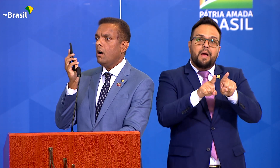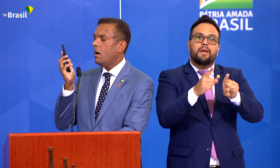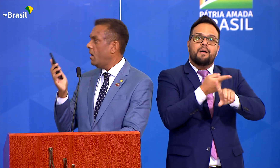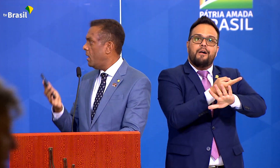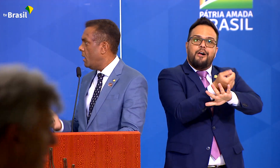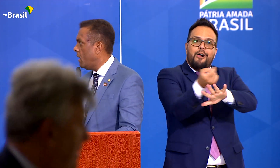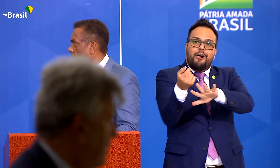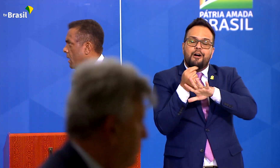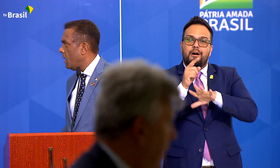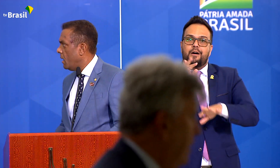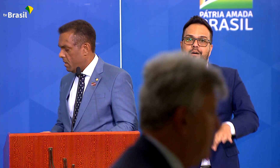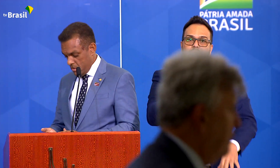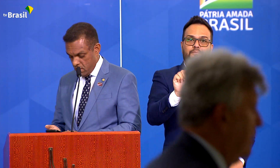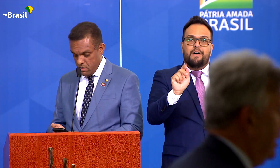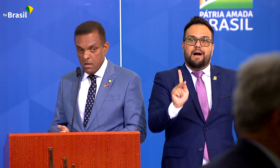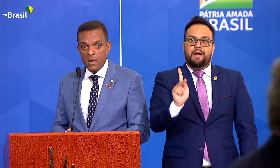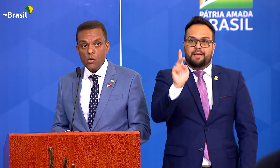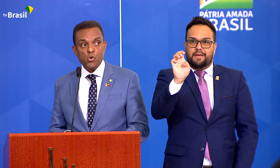on